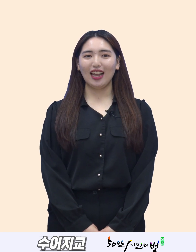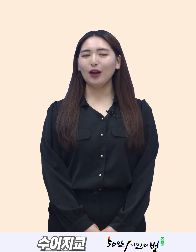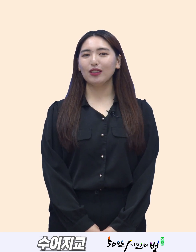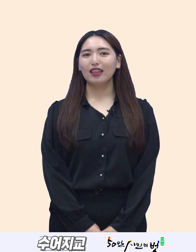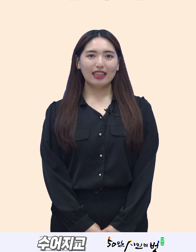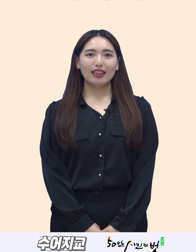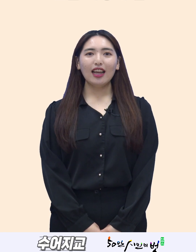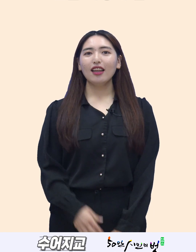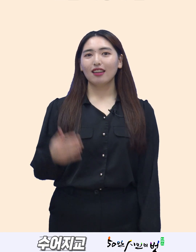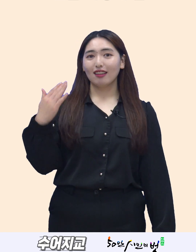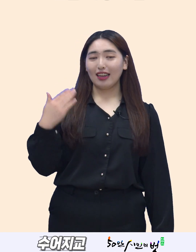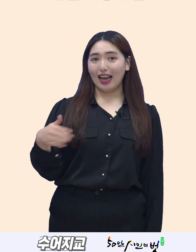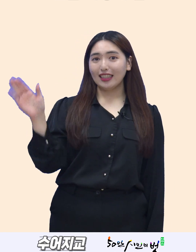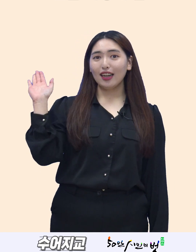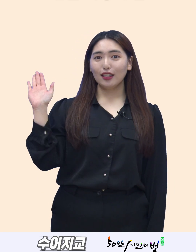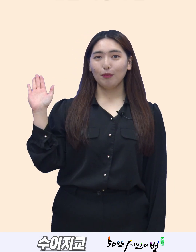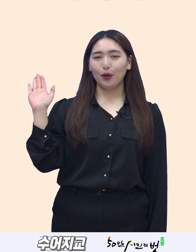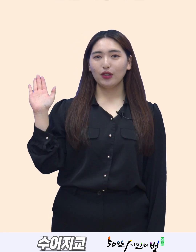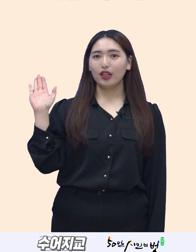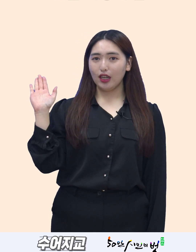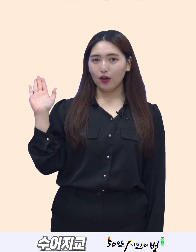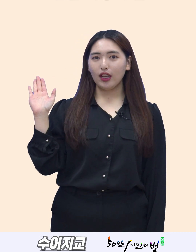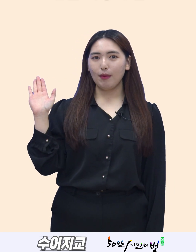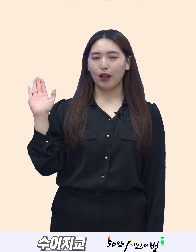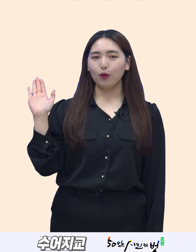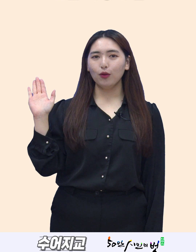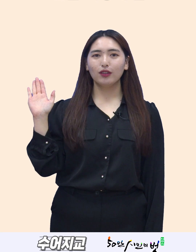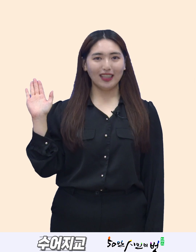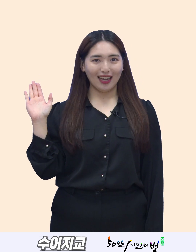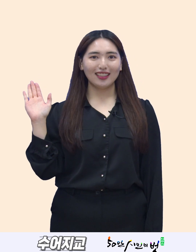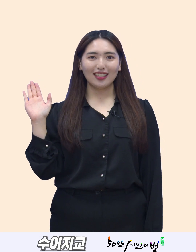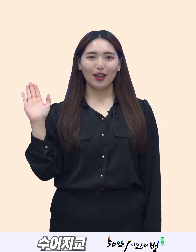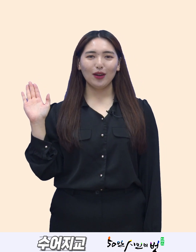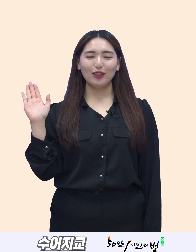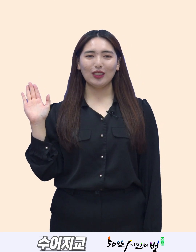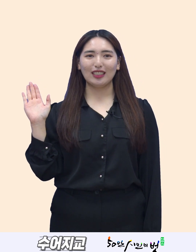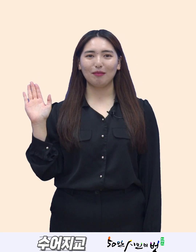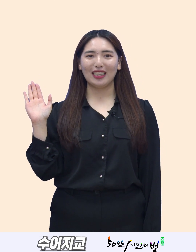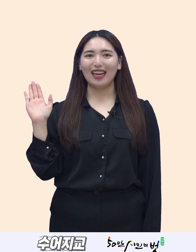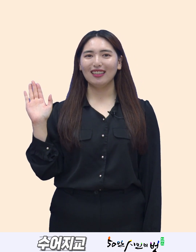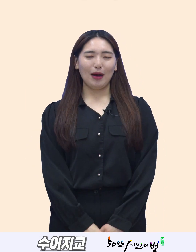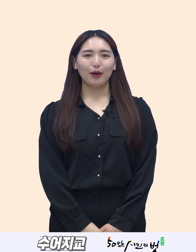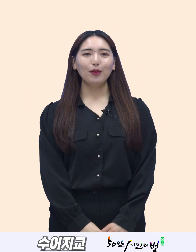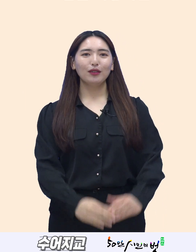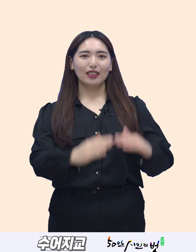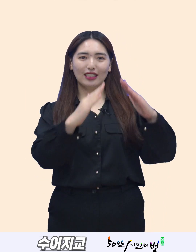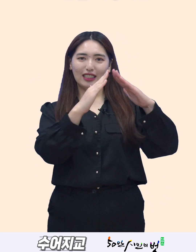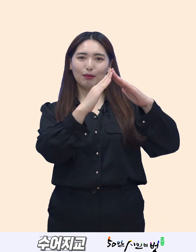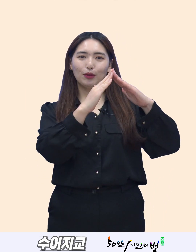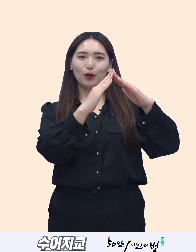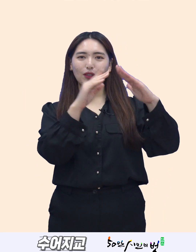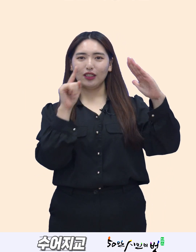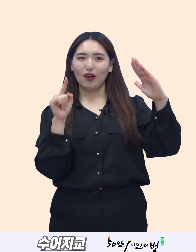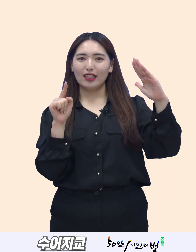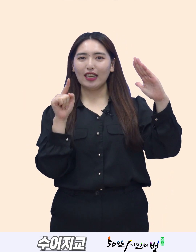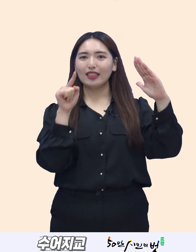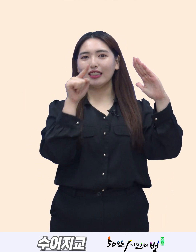텐데요. 이때 가다라는 표현을 이렇게 말고 다르게 사용할 수 있습니다. 바로 집으로 들어간다는